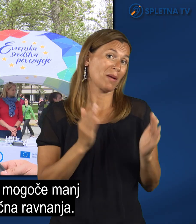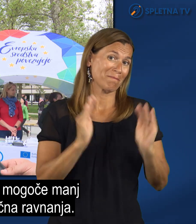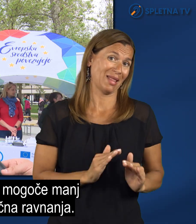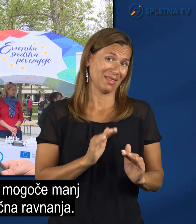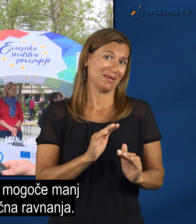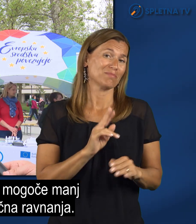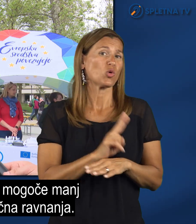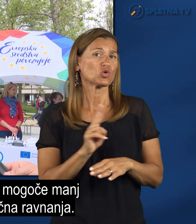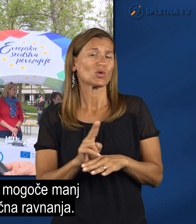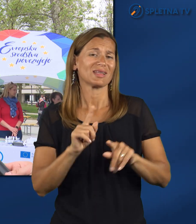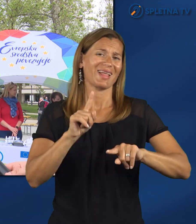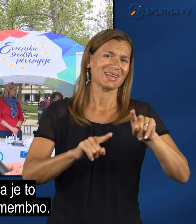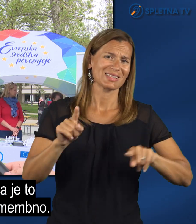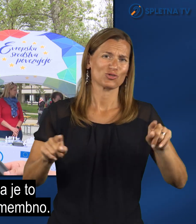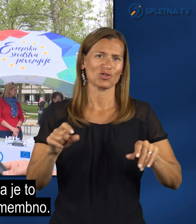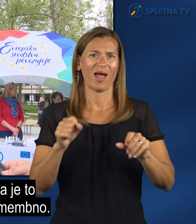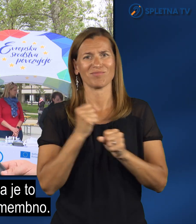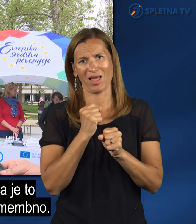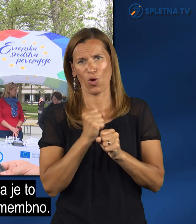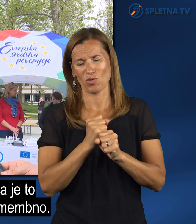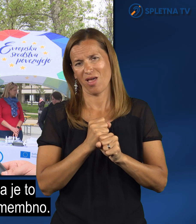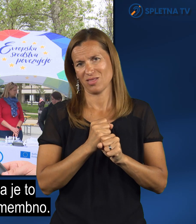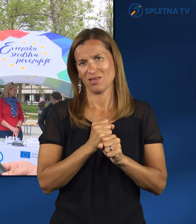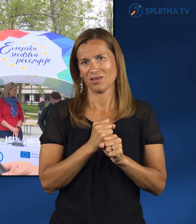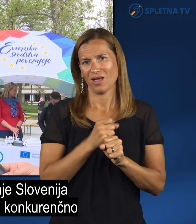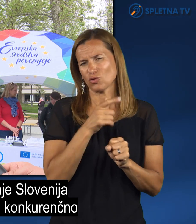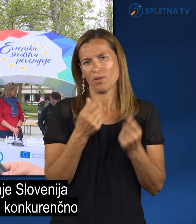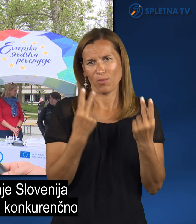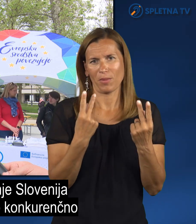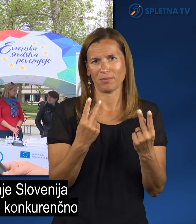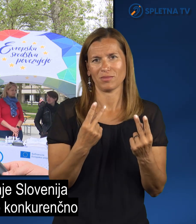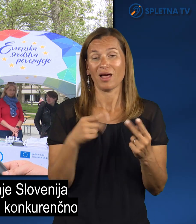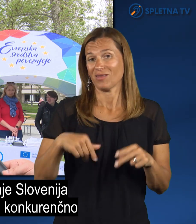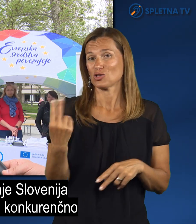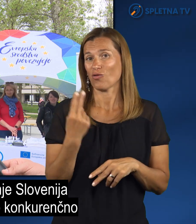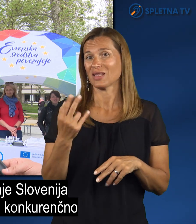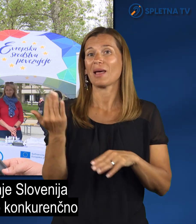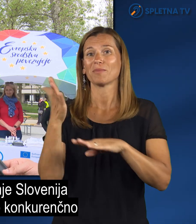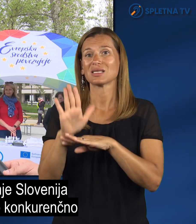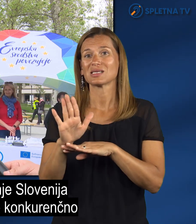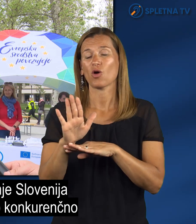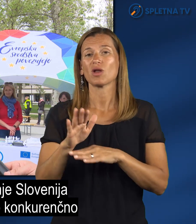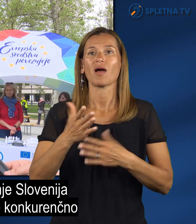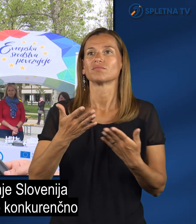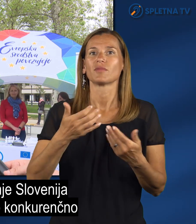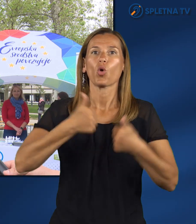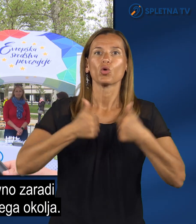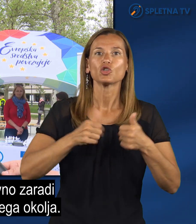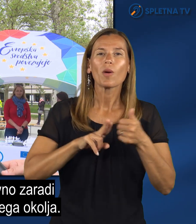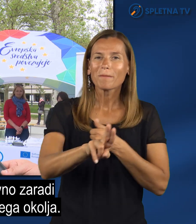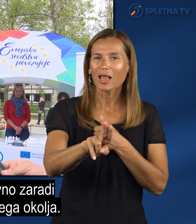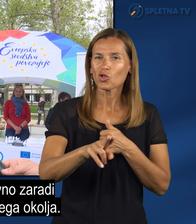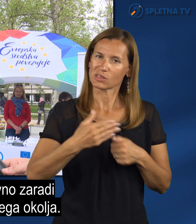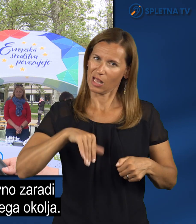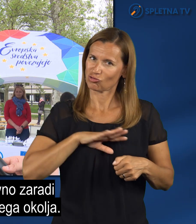pozorni na različna ravnanja. Mislim, da je to izjemno pomembno. Tudi nenazadnje Slovenija predstavlja na nek način konkurenčno